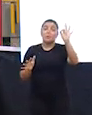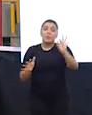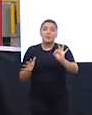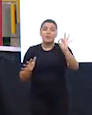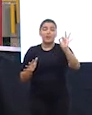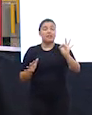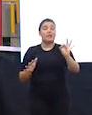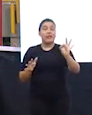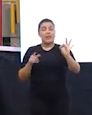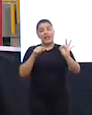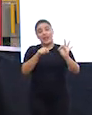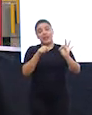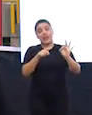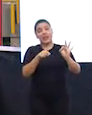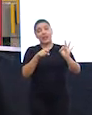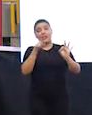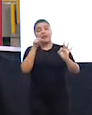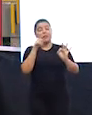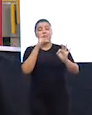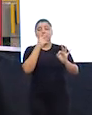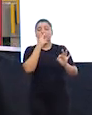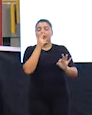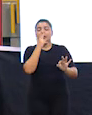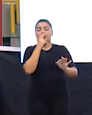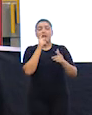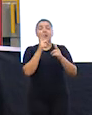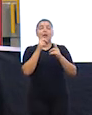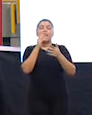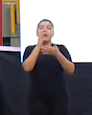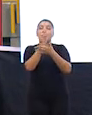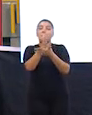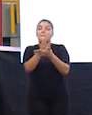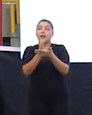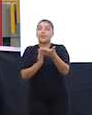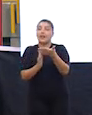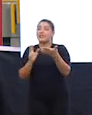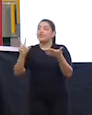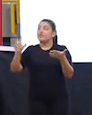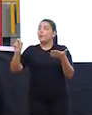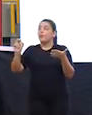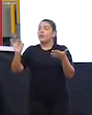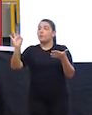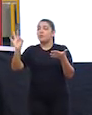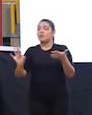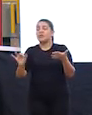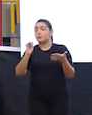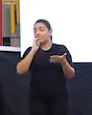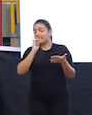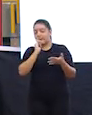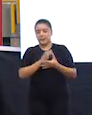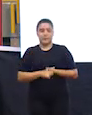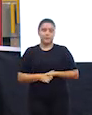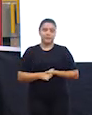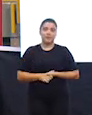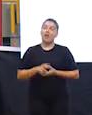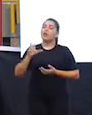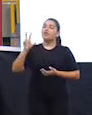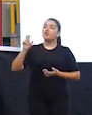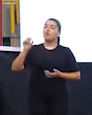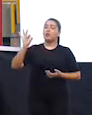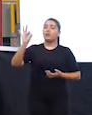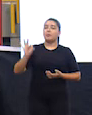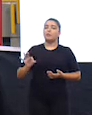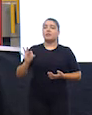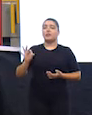em particular, 25%, gente, é a metade de 50%. Ou seja, 50%